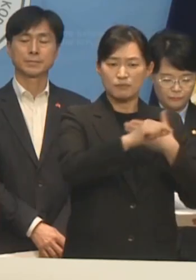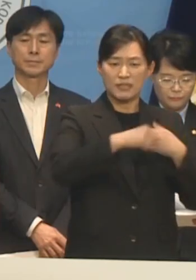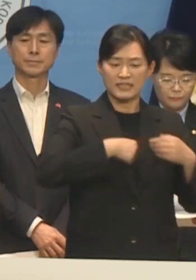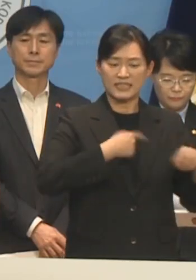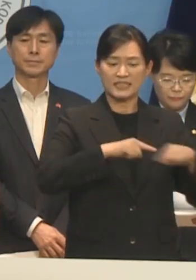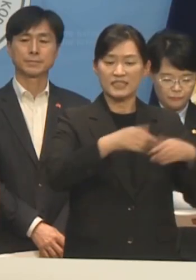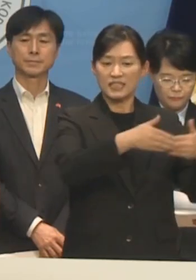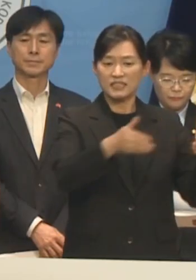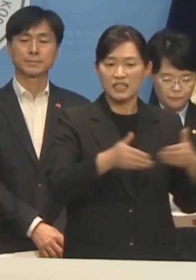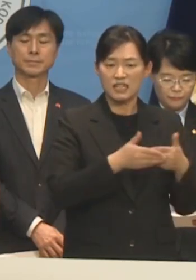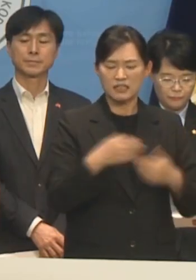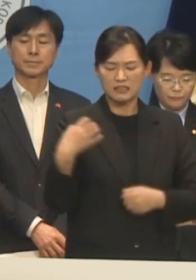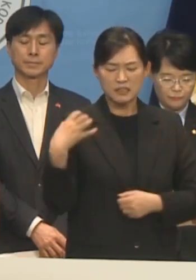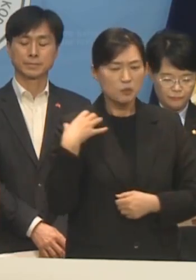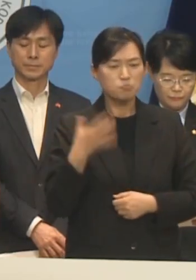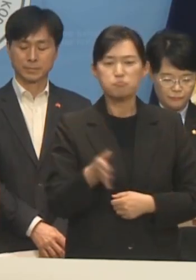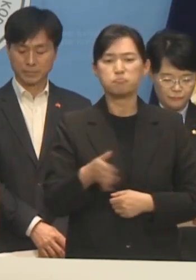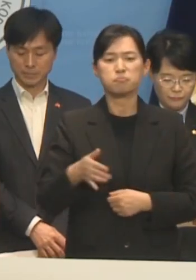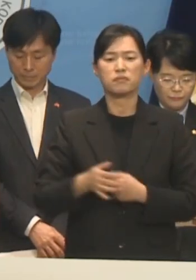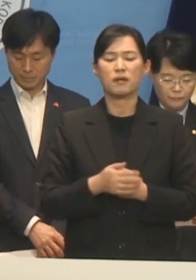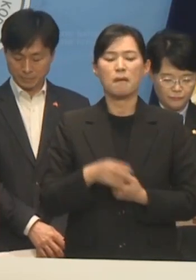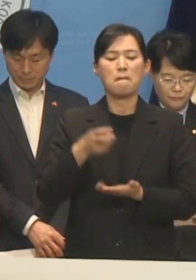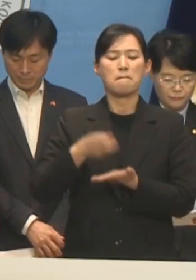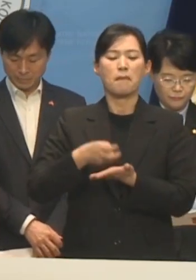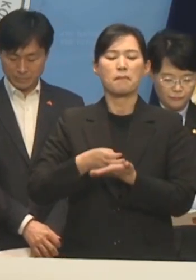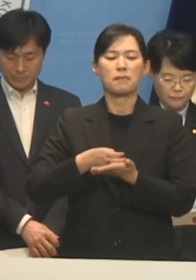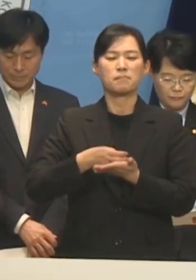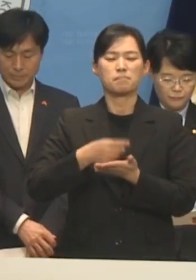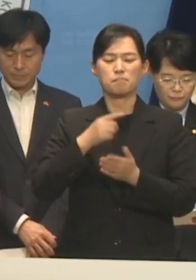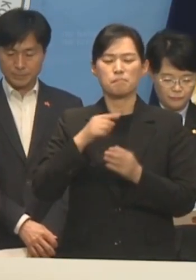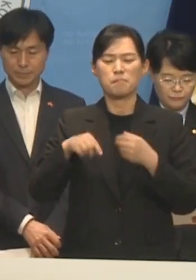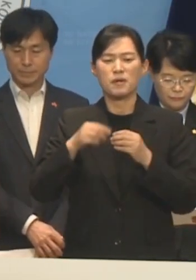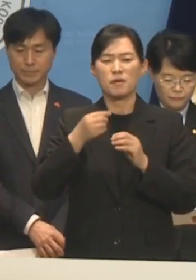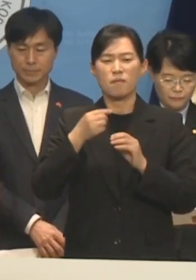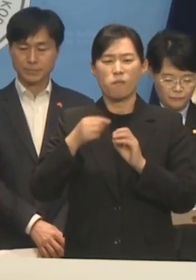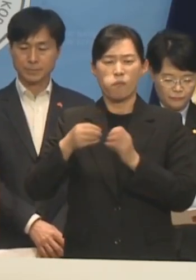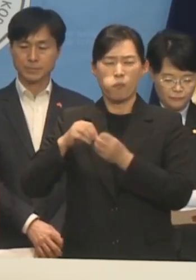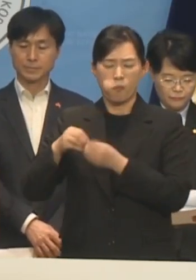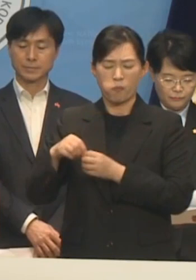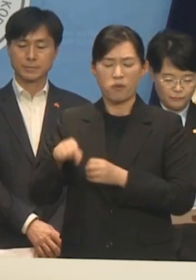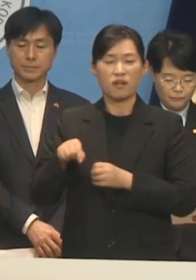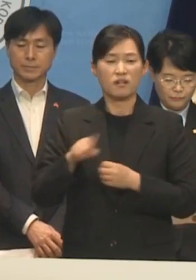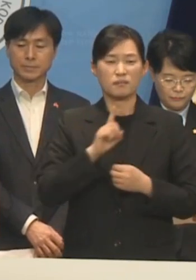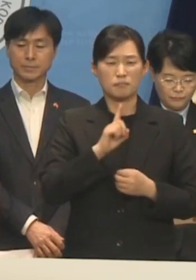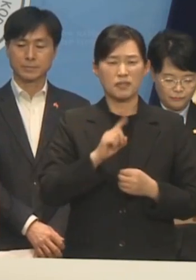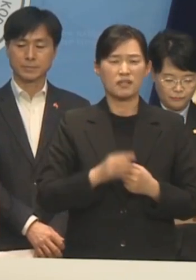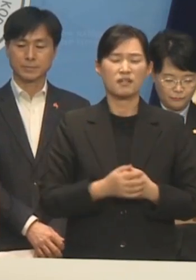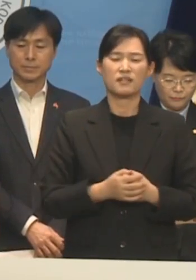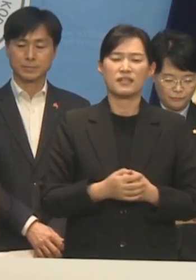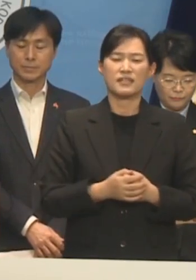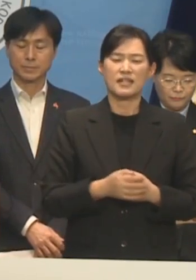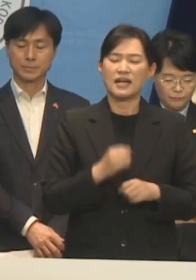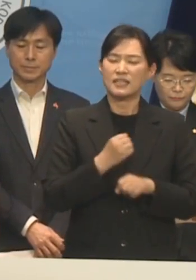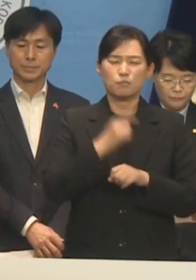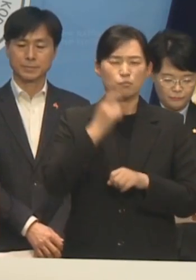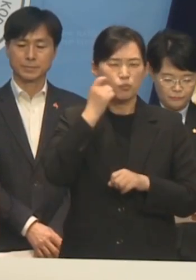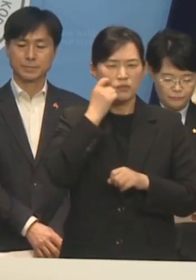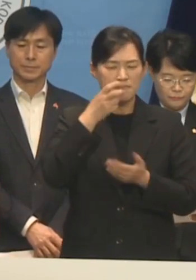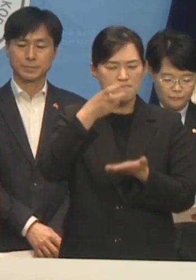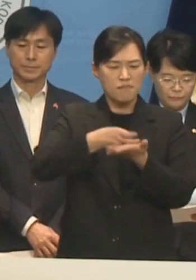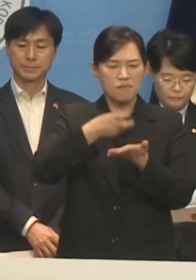지방자치단체가 책임지지 않고 법망을 빠져나가거나 무력화시키지 못하게